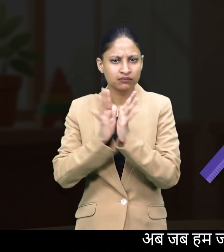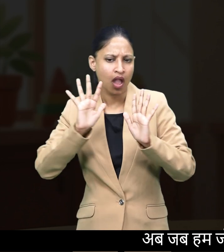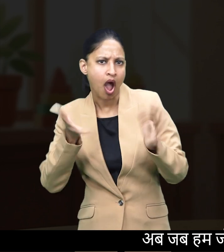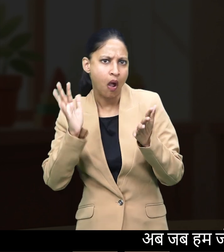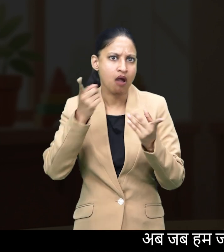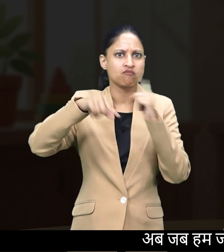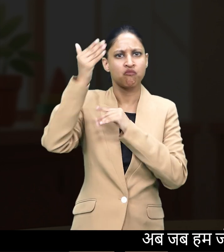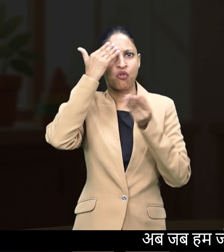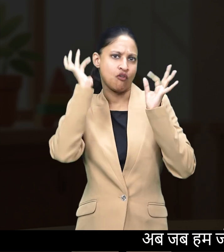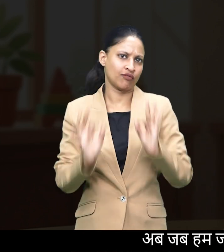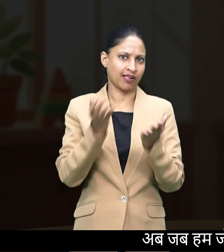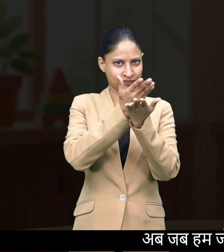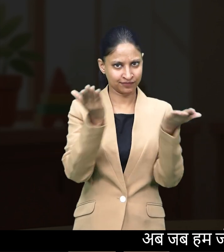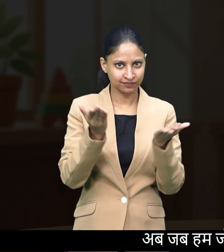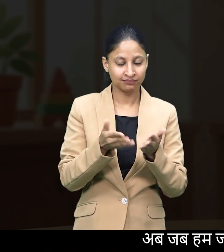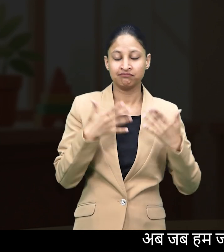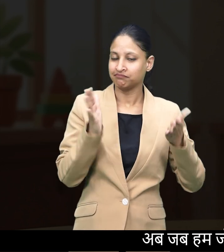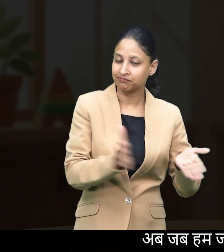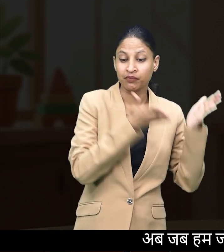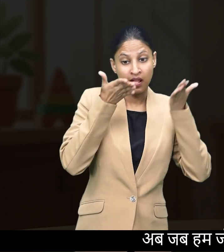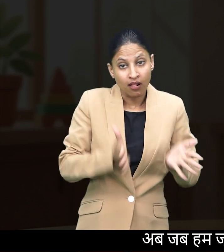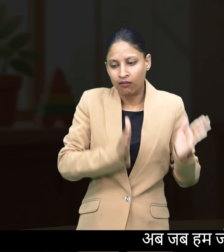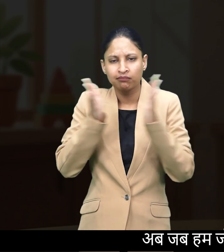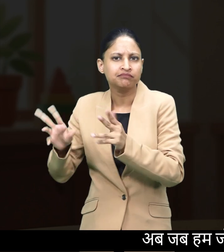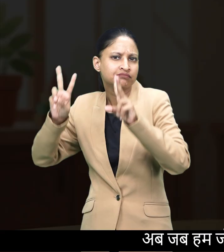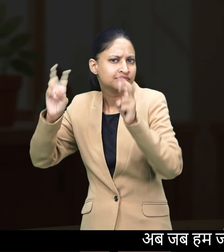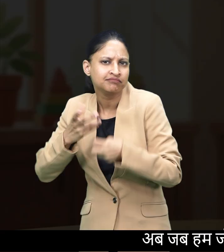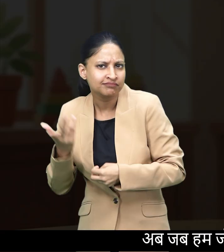अब जब हम जोड़ जानते हैं तो आइए घटाव पर चलते हैं।